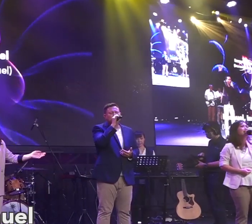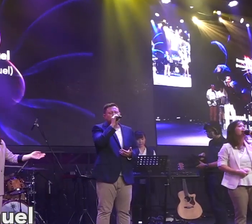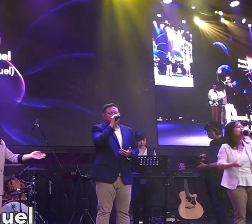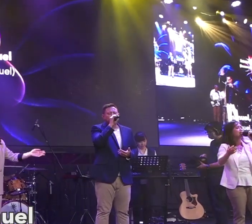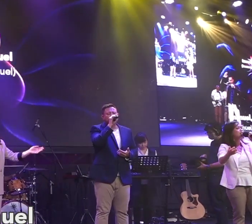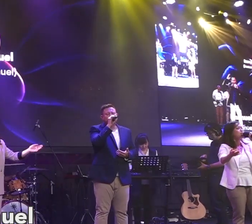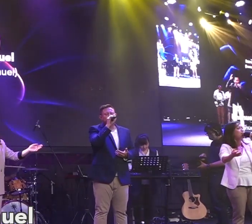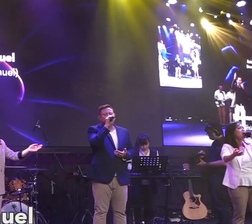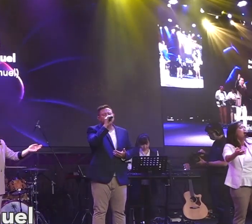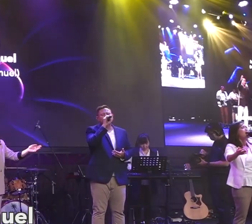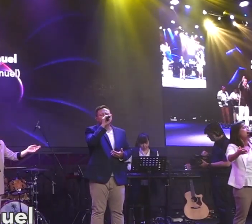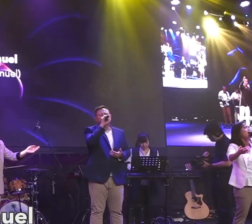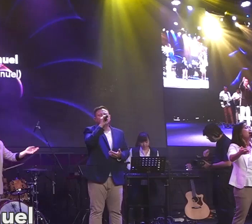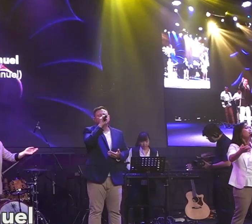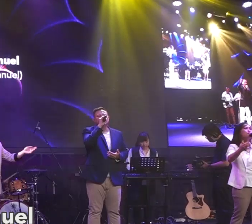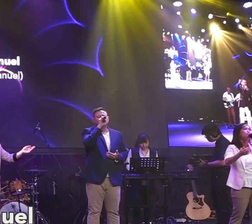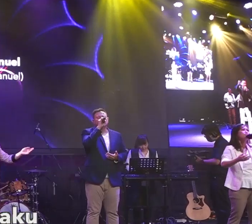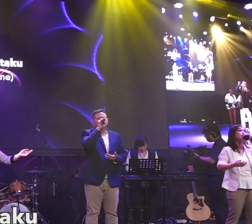Engkau Allah beserta kami.